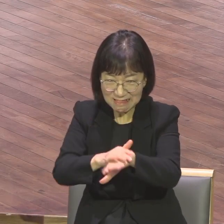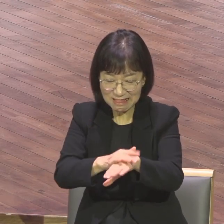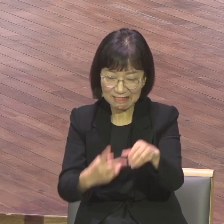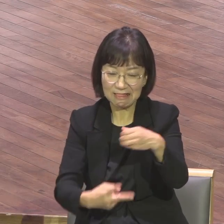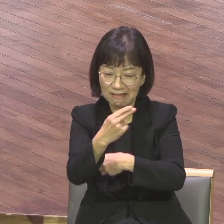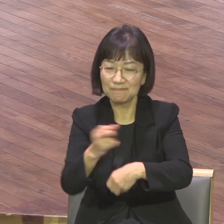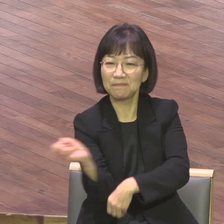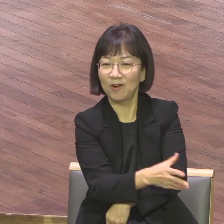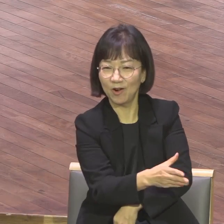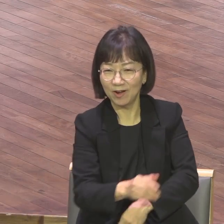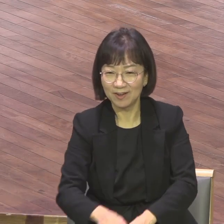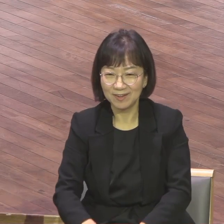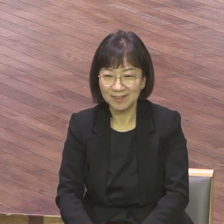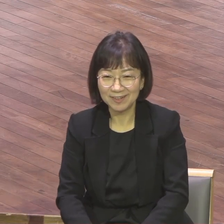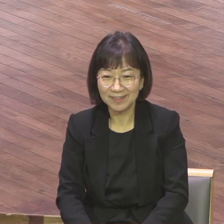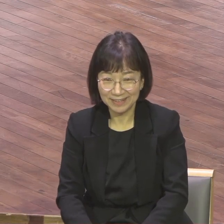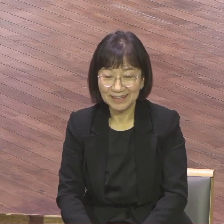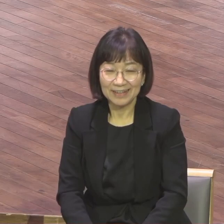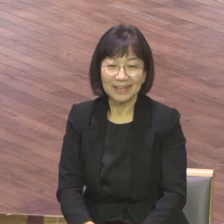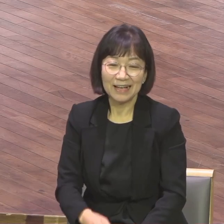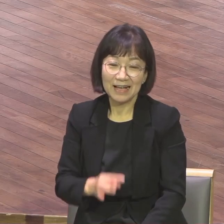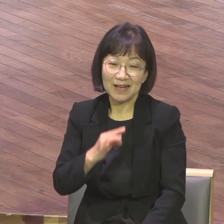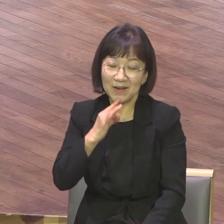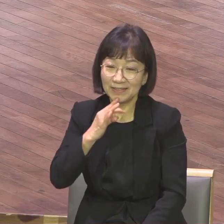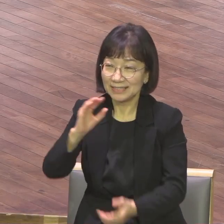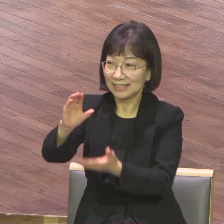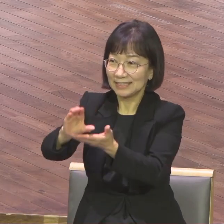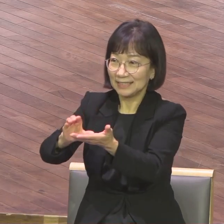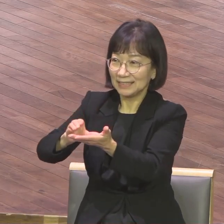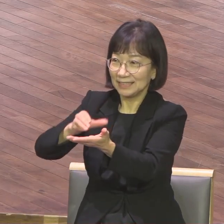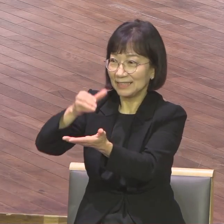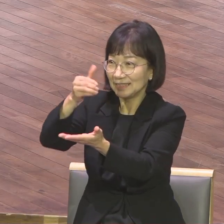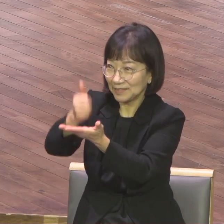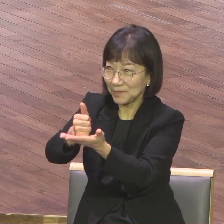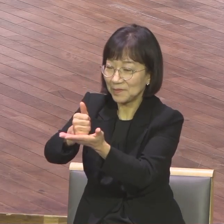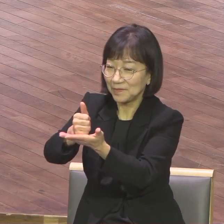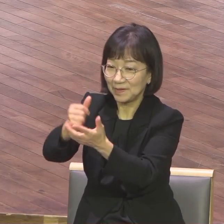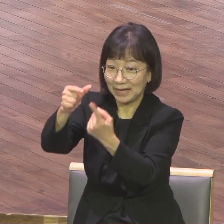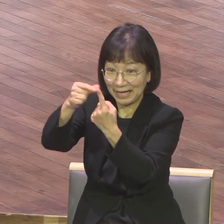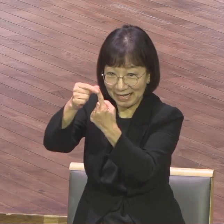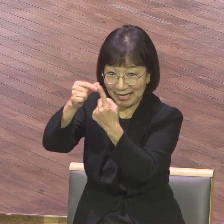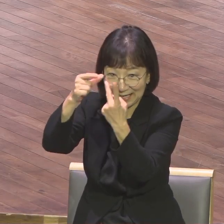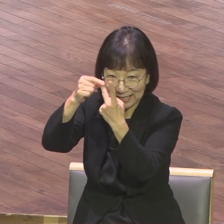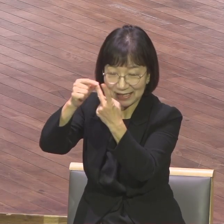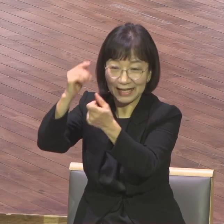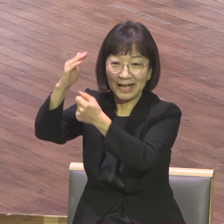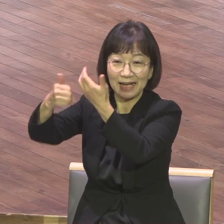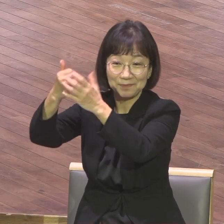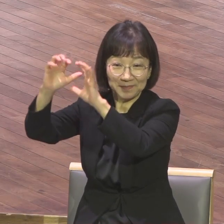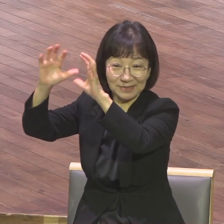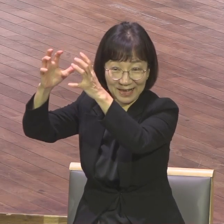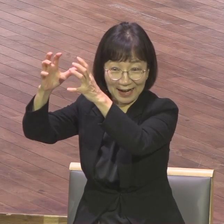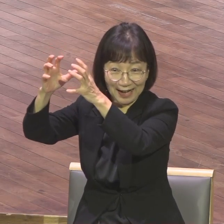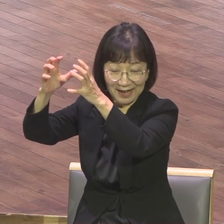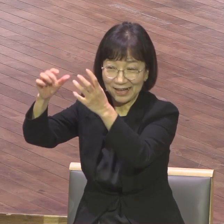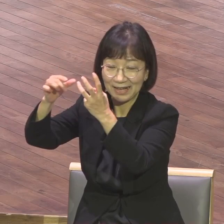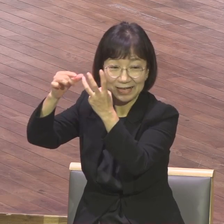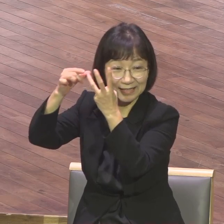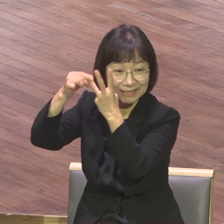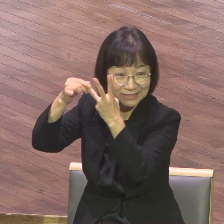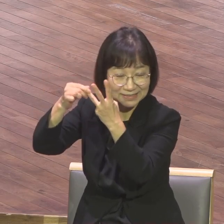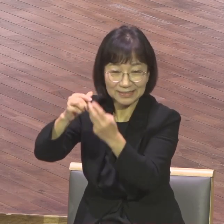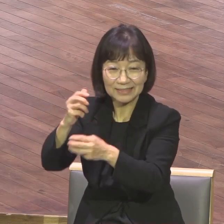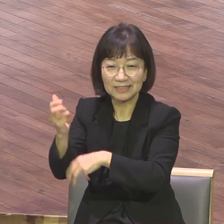완전히 벗어나라. 오직 그리스도로 결론되고 오직 하나님 나라 확장의 영적 방향